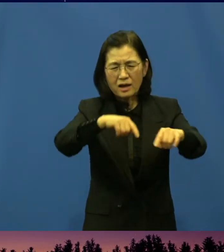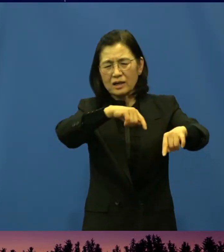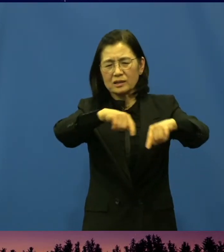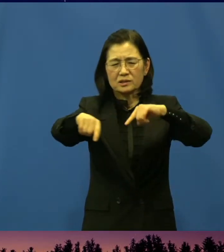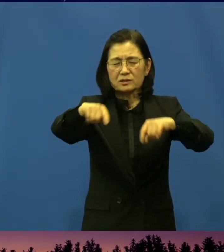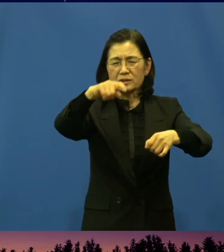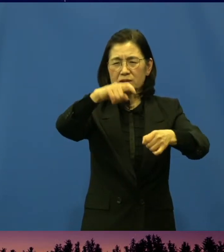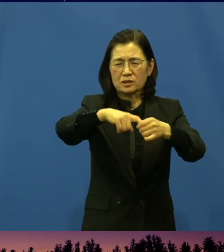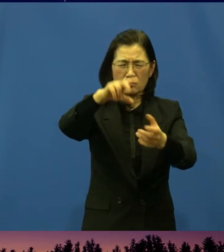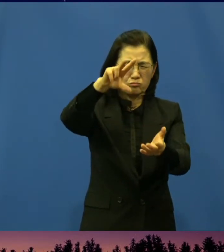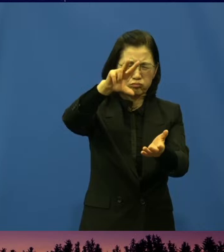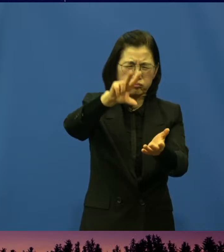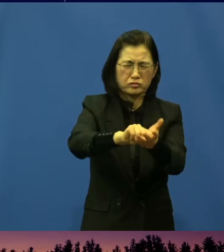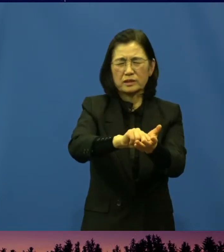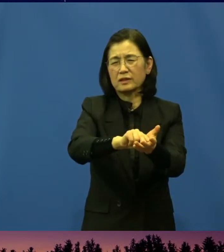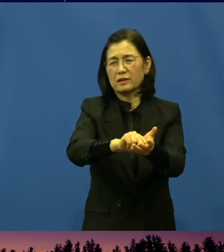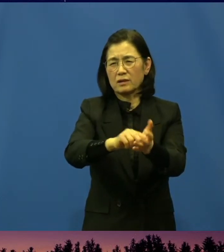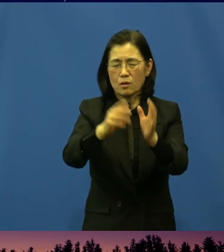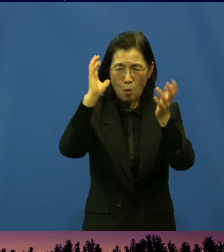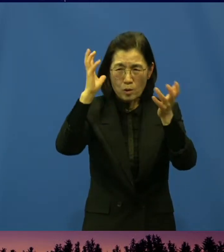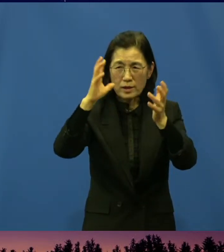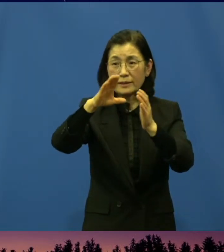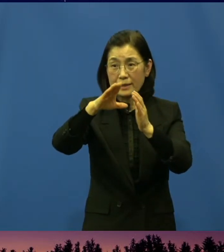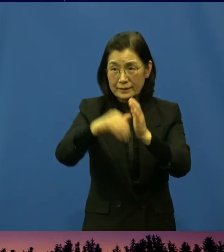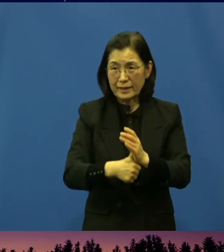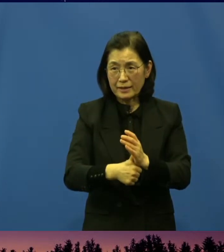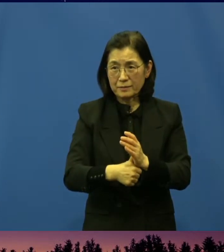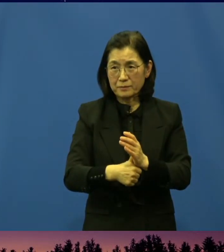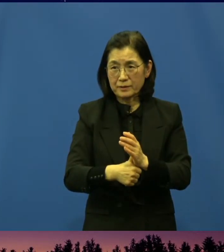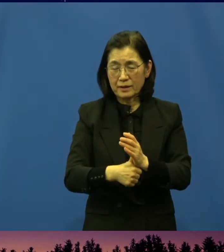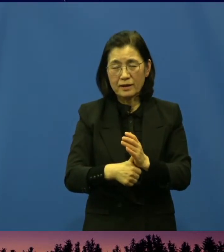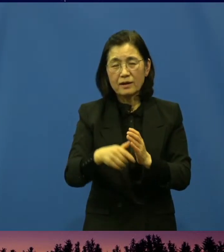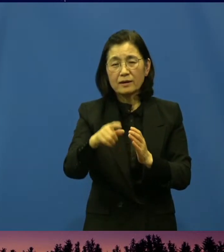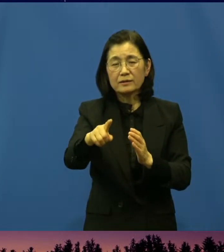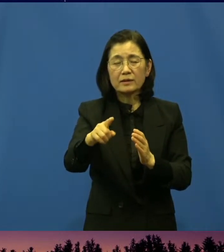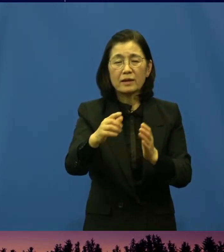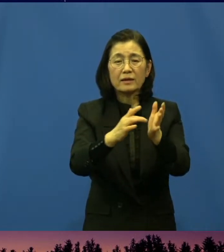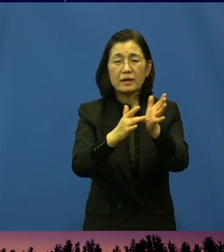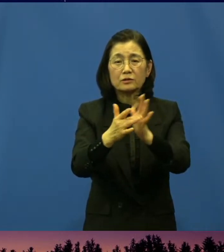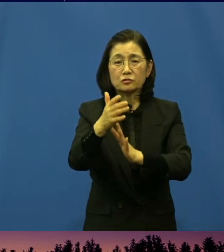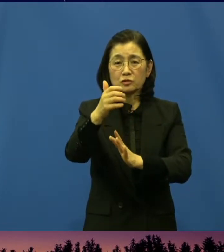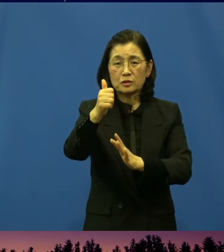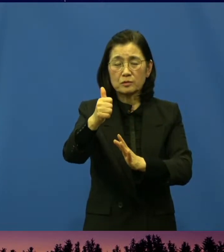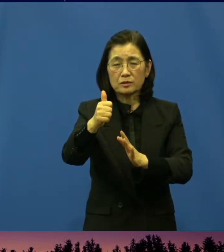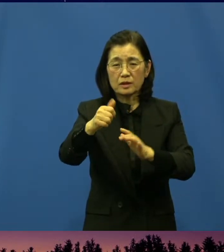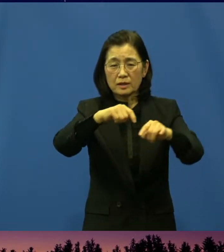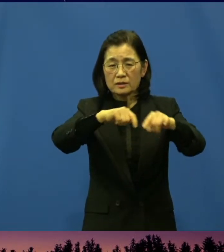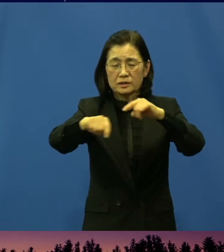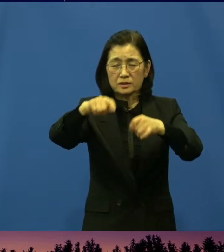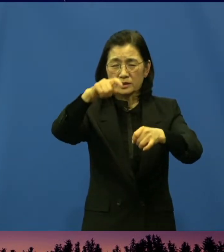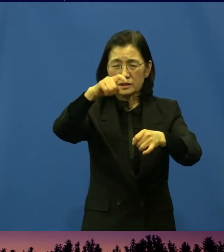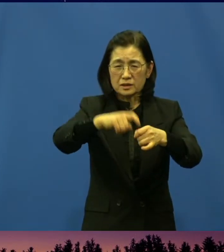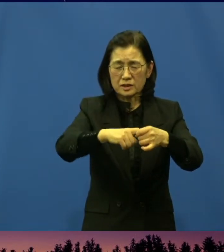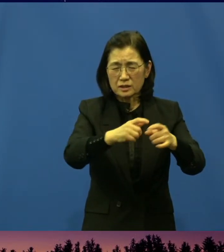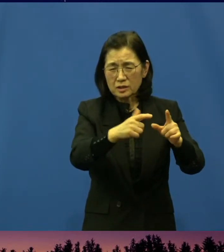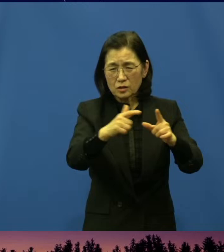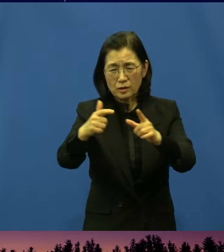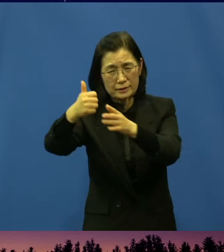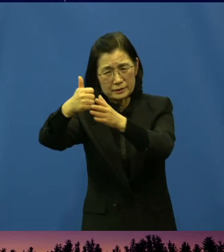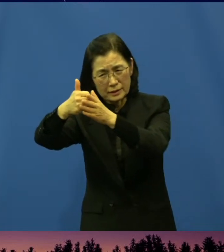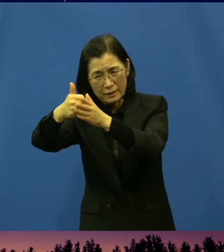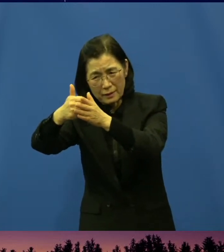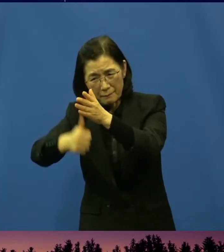격동기였습니다. 그런데 예수님은 그런 이슈에 안 휘말려요. 왜냐하면 인류의 구원이라고